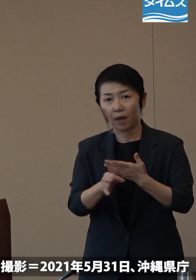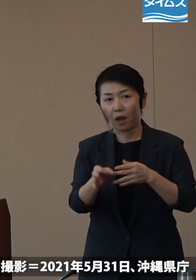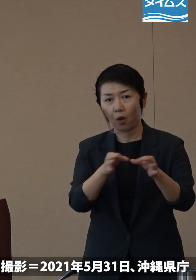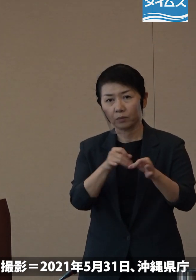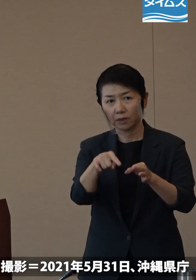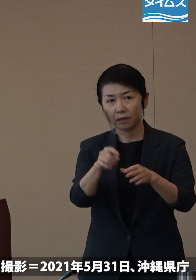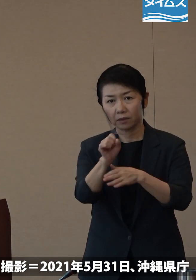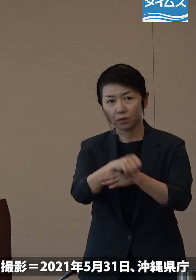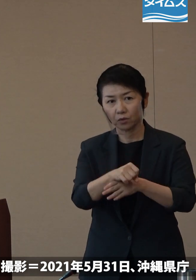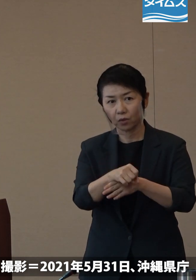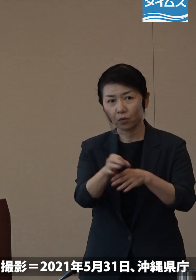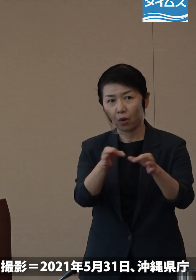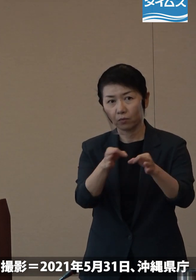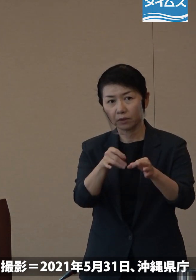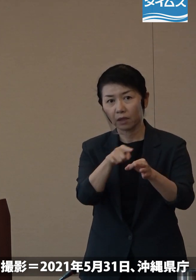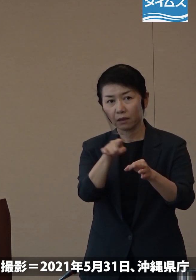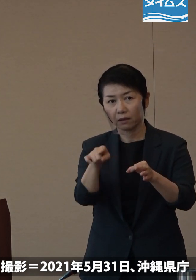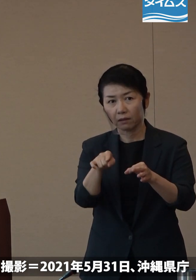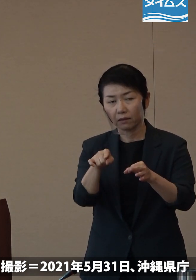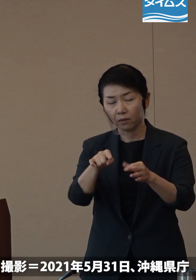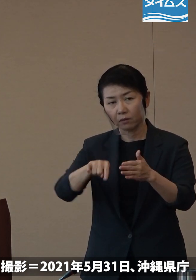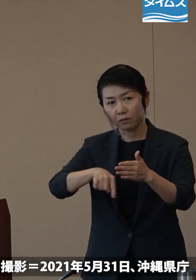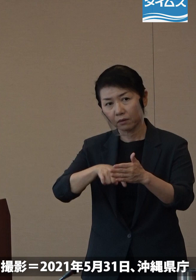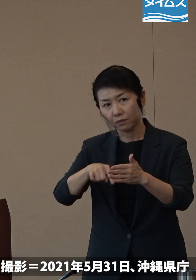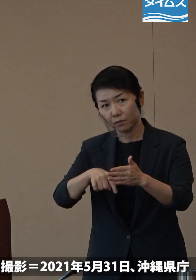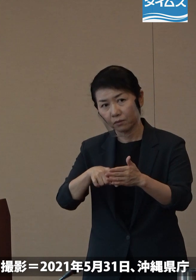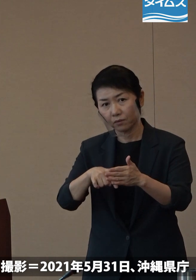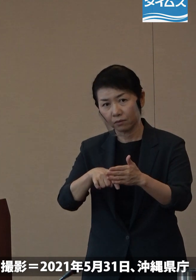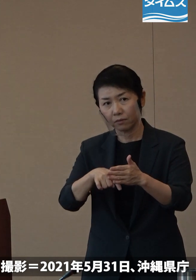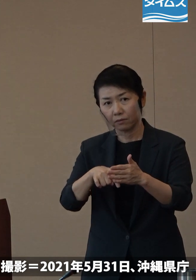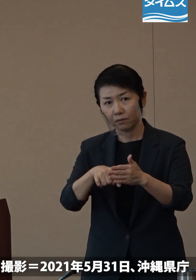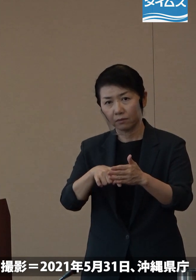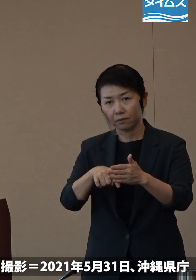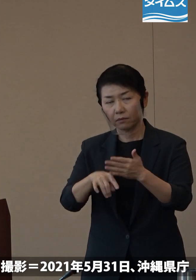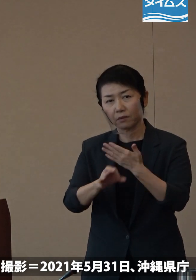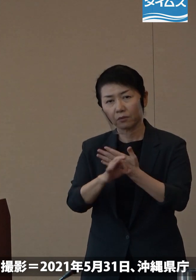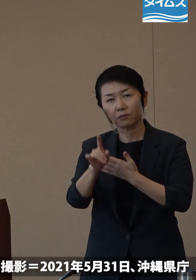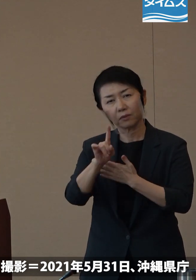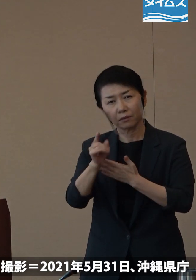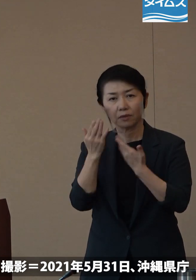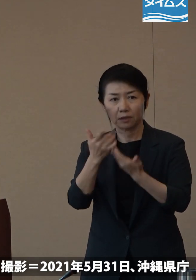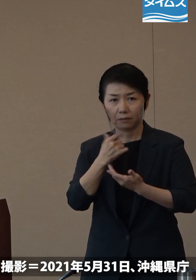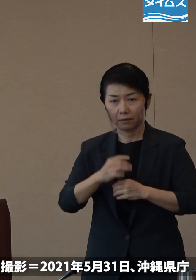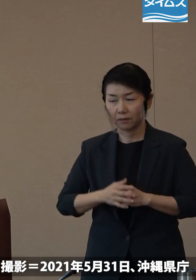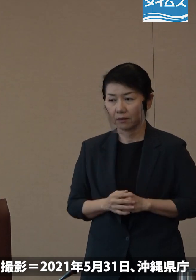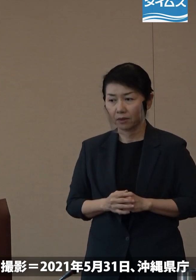措置、インセンティブとして、手としてどのようなものをお考えか、伺ってもよろしいですか。